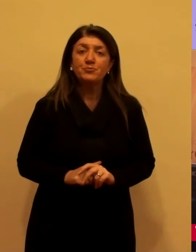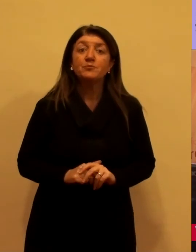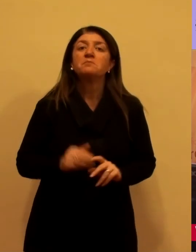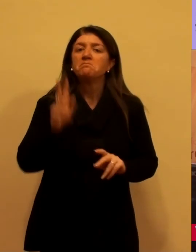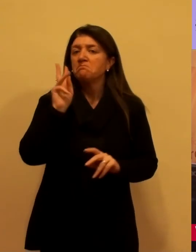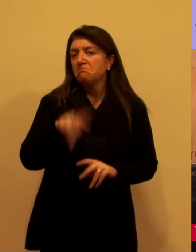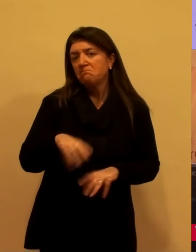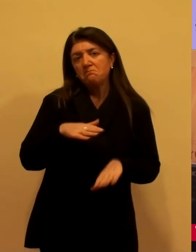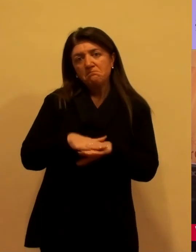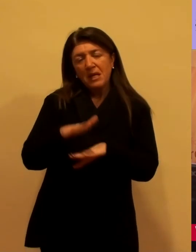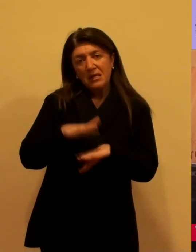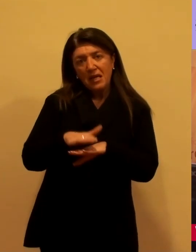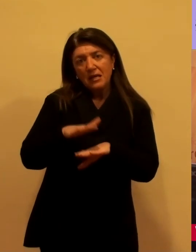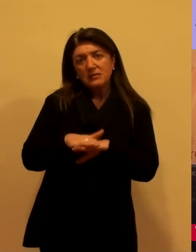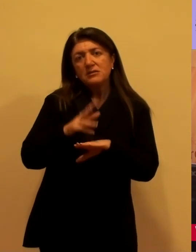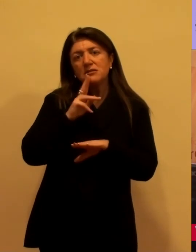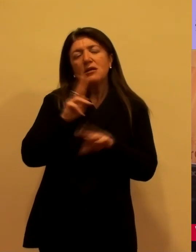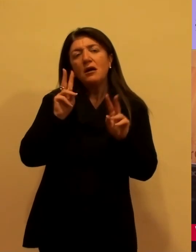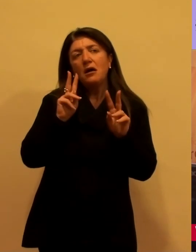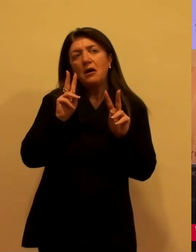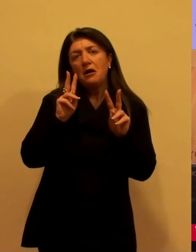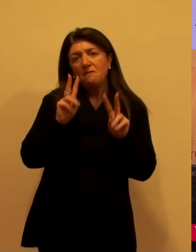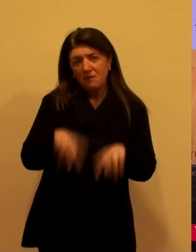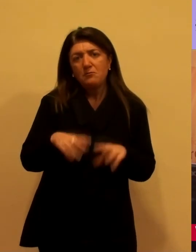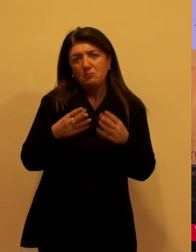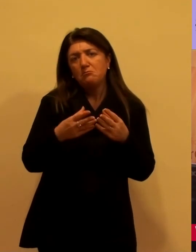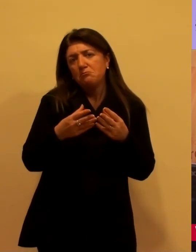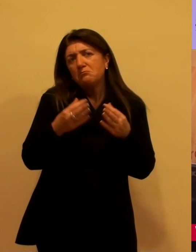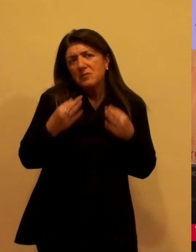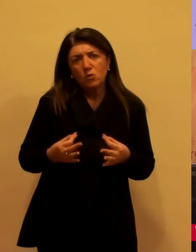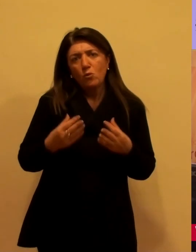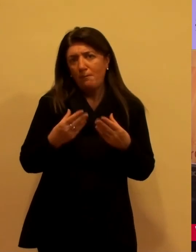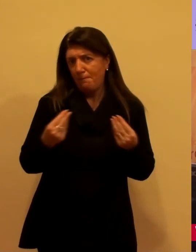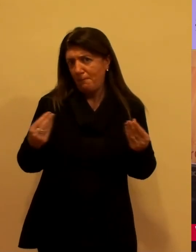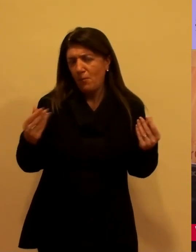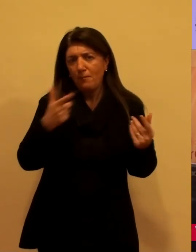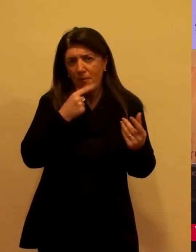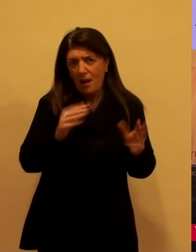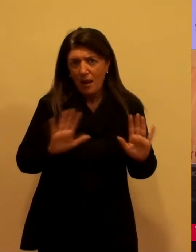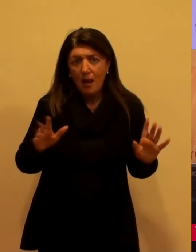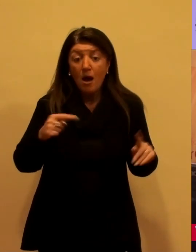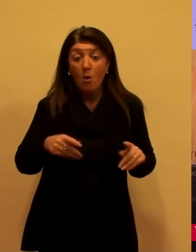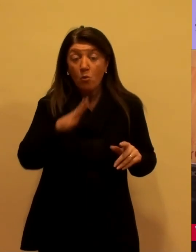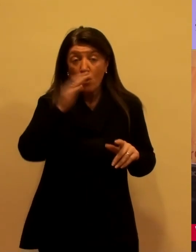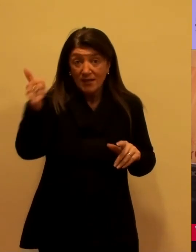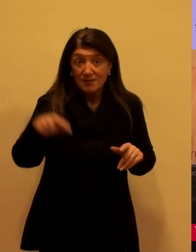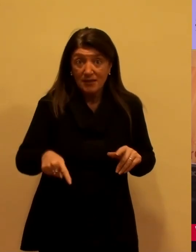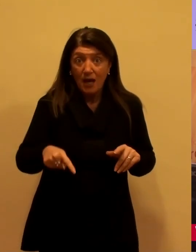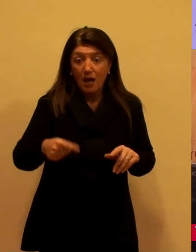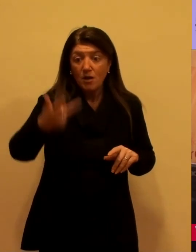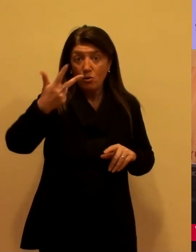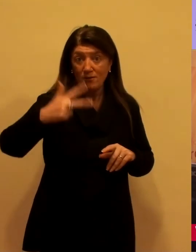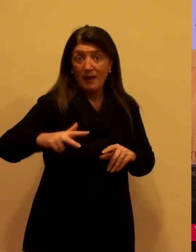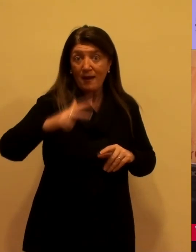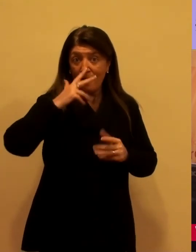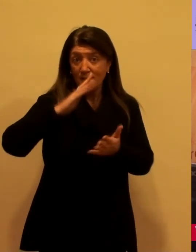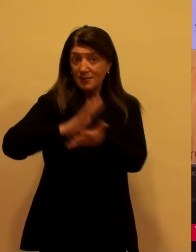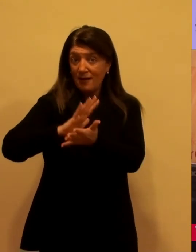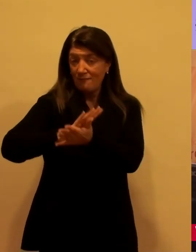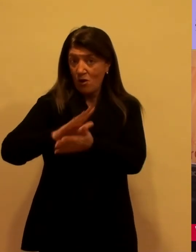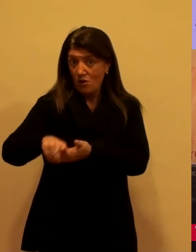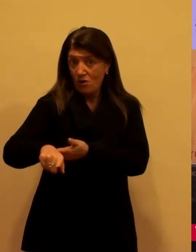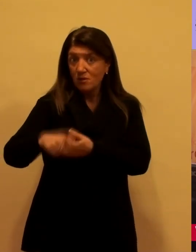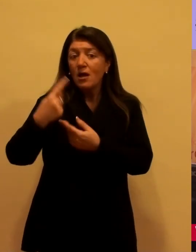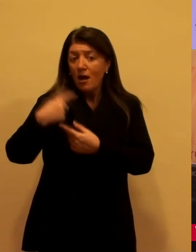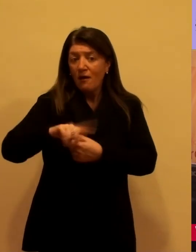È stata un'esperienza sicuramente molto bella, e adesso quest'anno, con quest'estate, arriveremo alla terza edizione, quindi un'esperienza